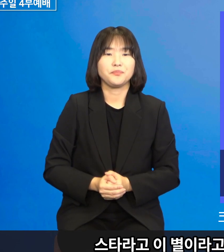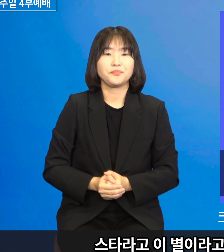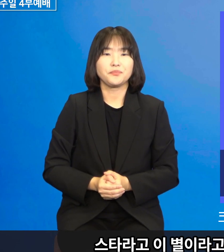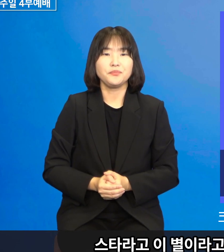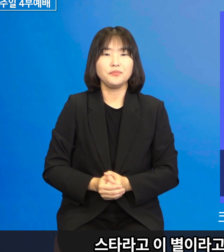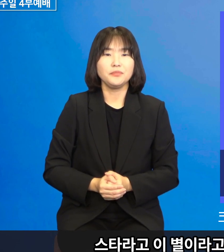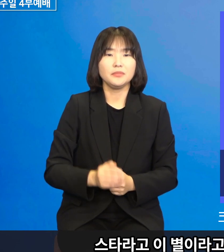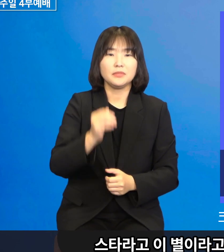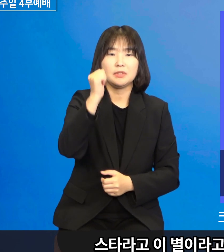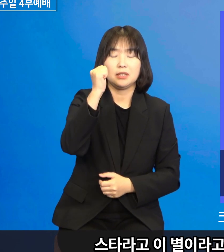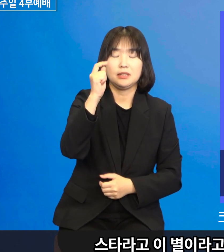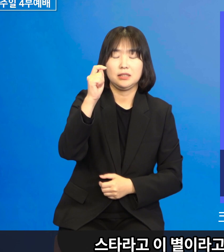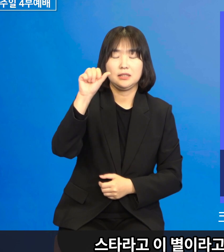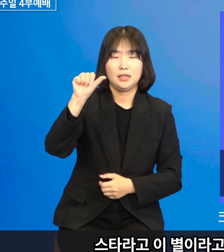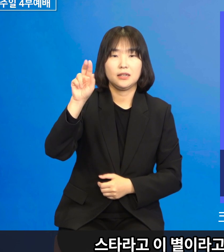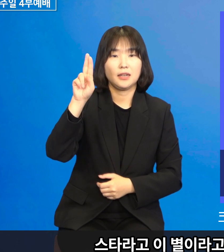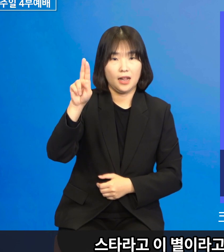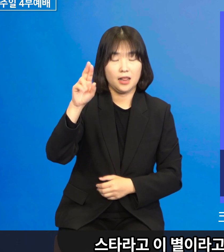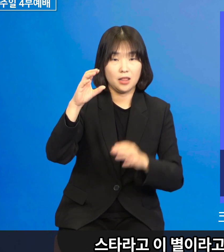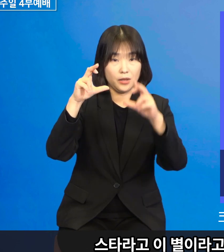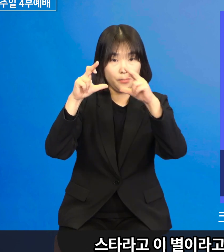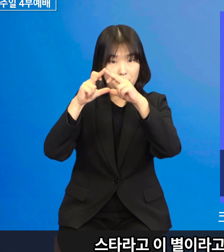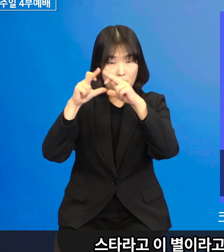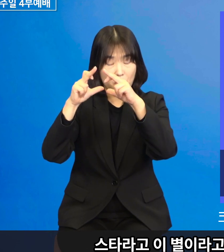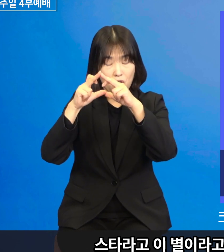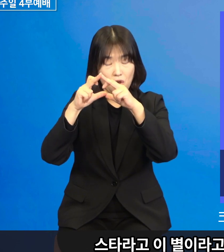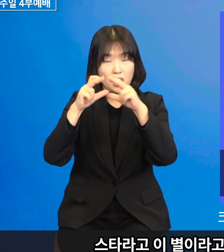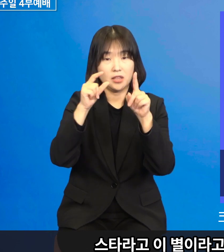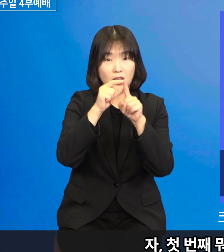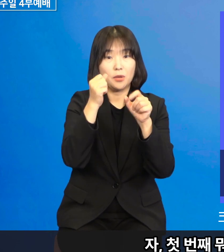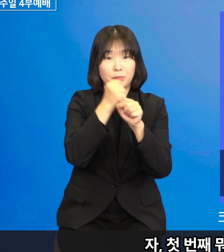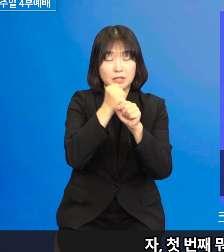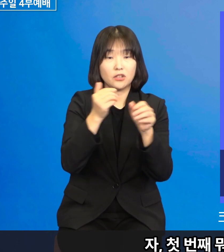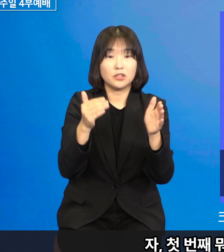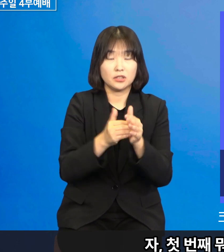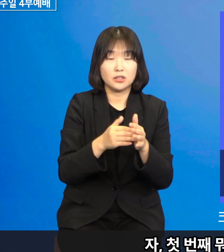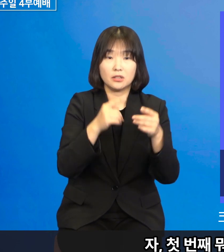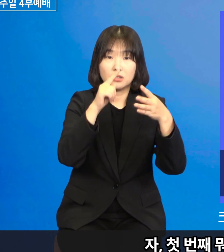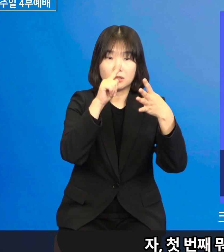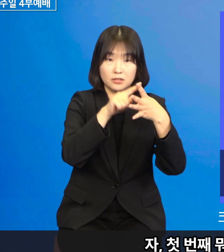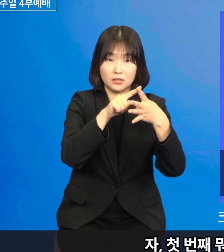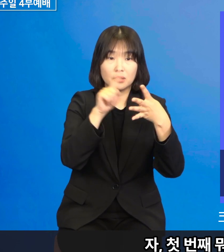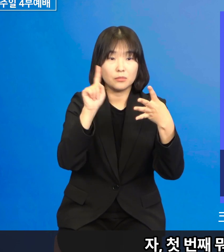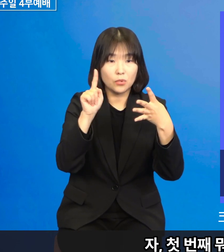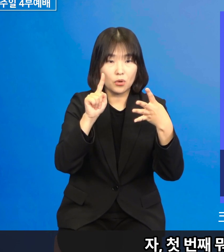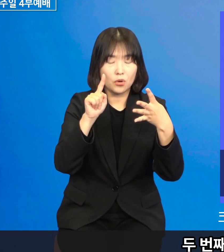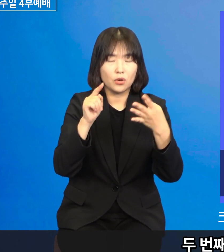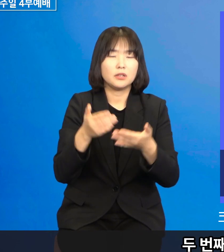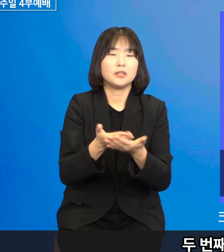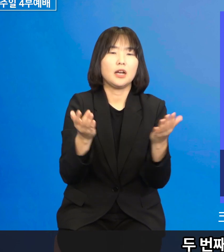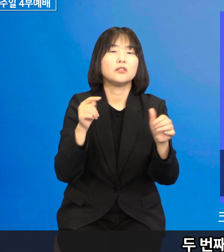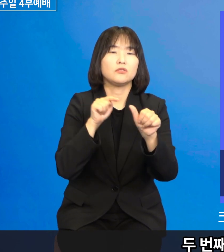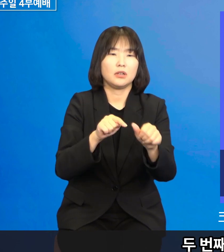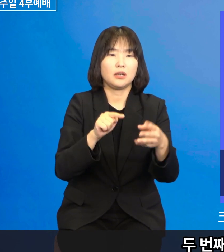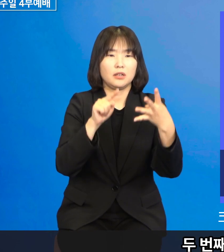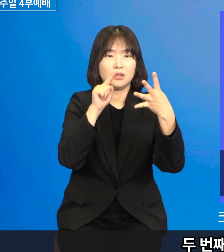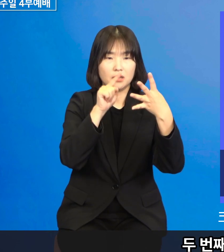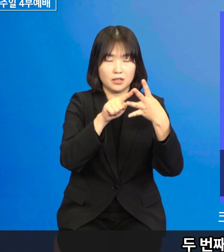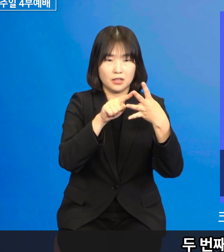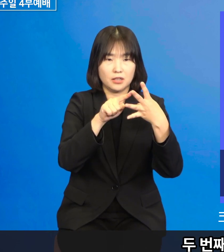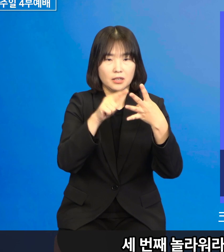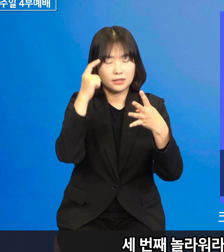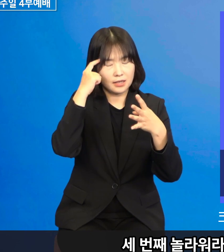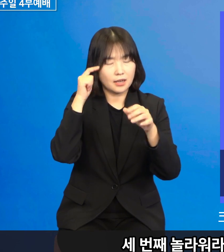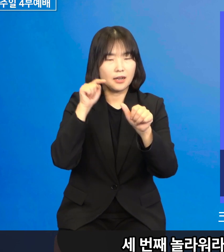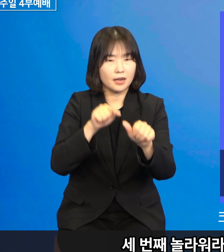빛, 이 별이라고 하는 이 단어로 만들었는데, 자, 첫 번째 뭐라고요? 나누라. 두 번째